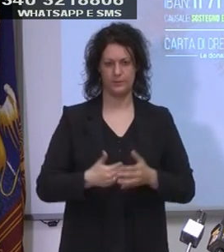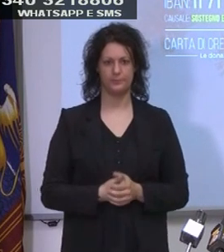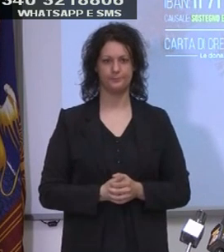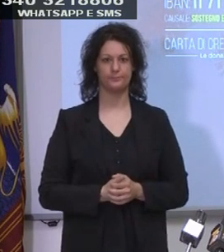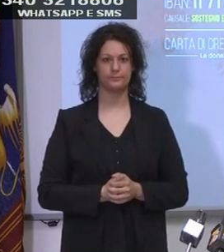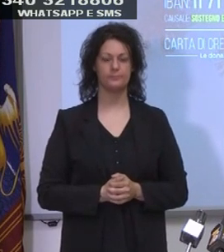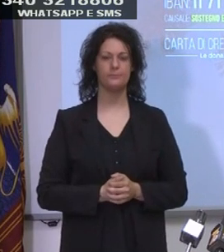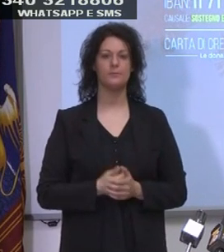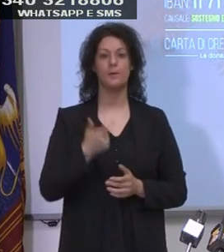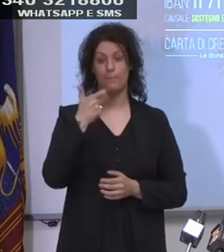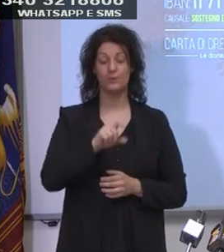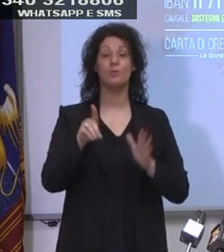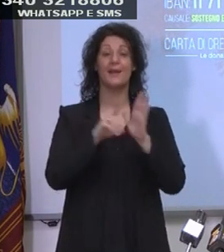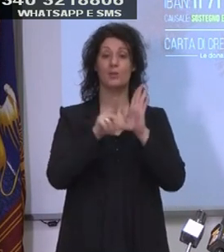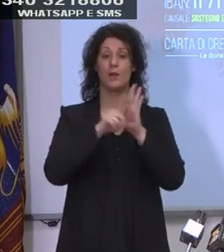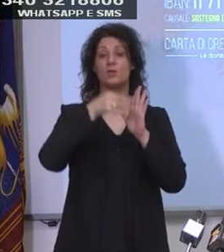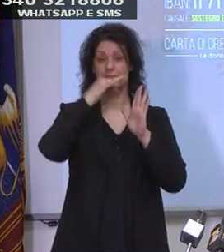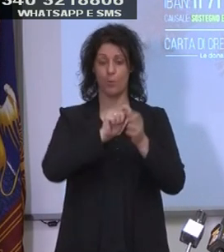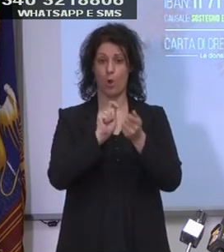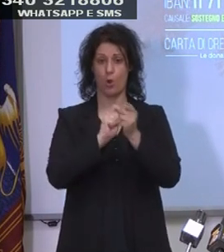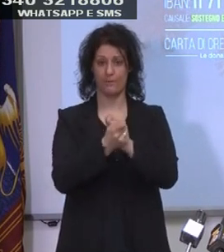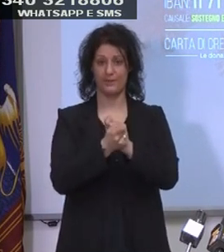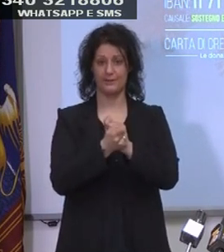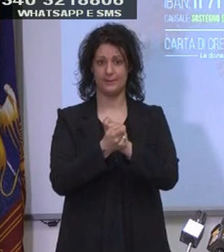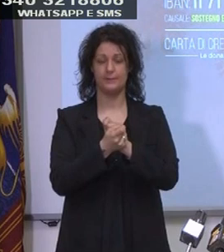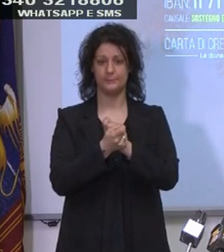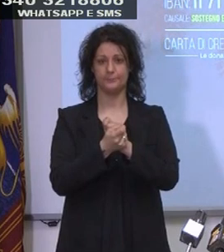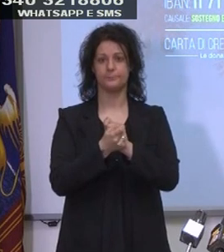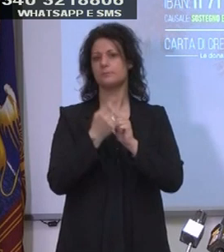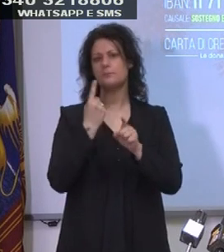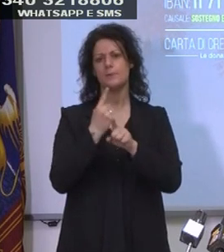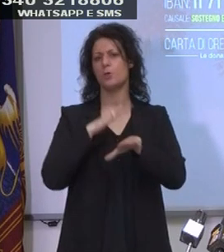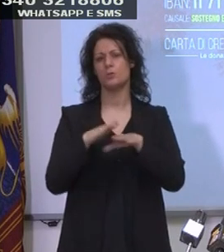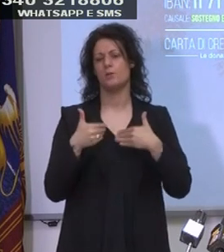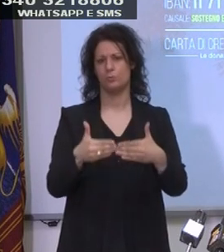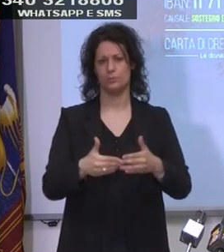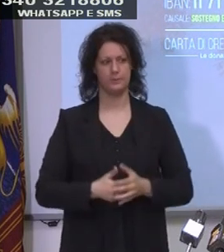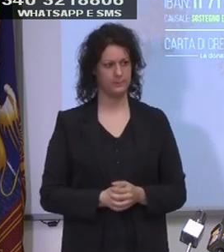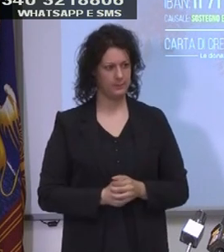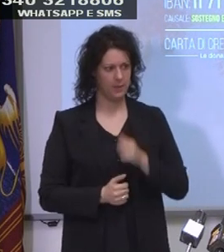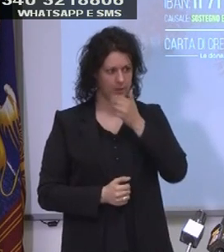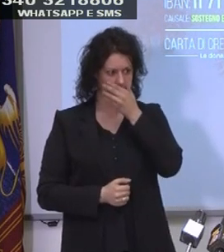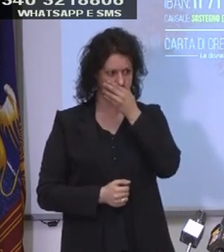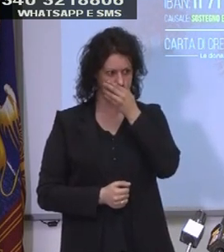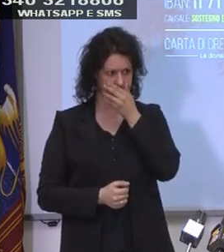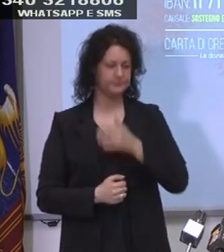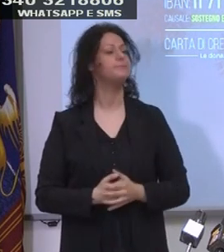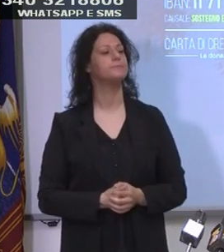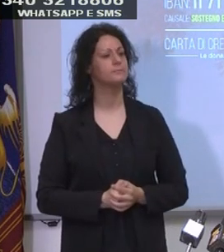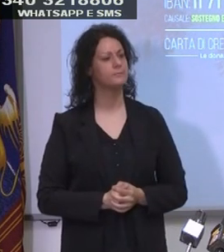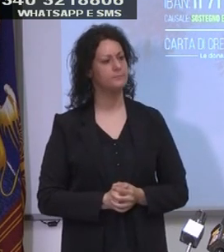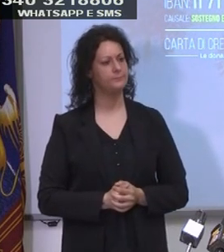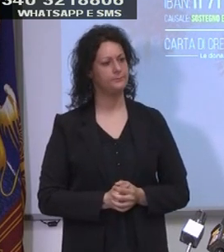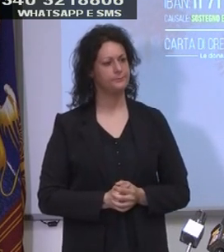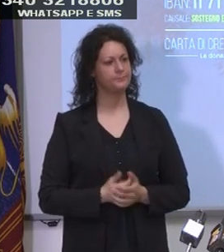sarà ora di convertirlo sarà già superato perché avremo già aperto tutto. A Padova si stima che lunedì, per esempio a